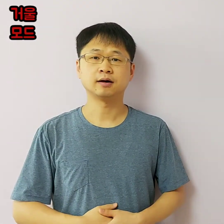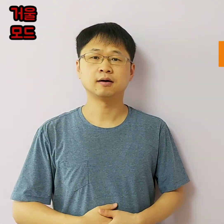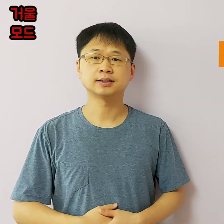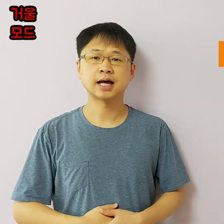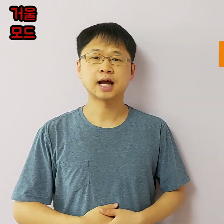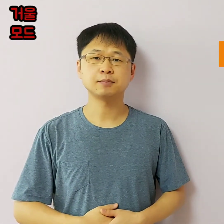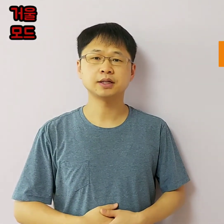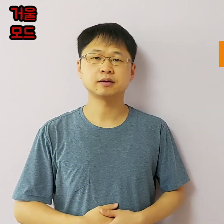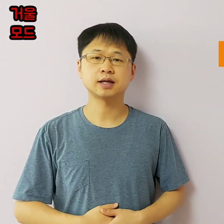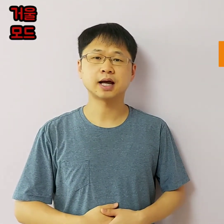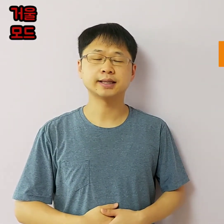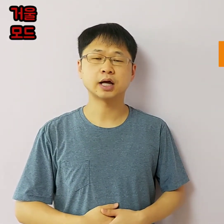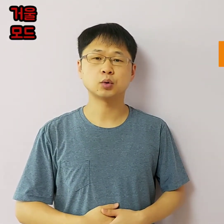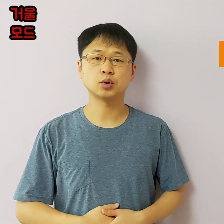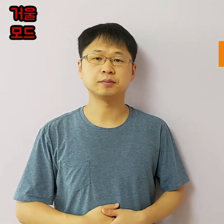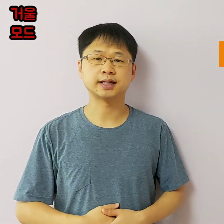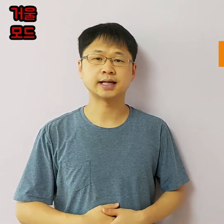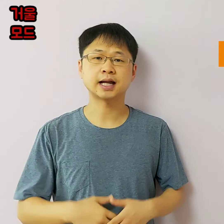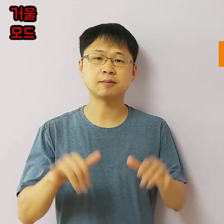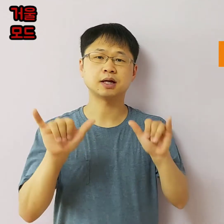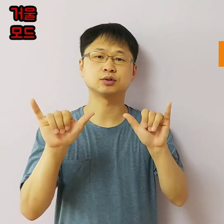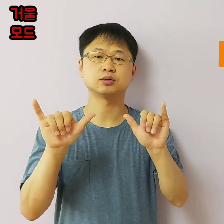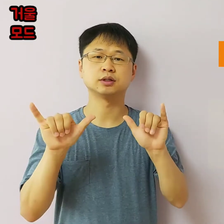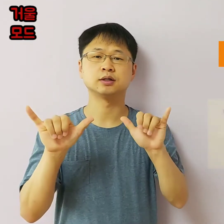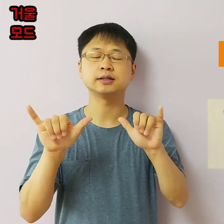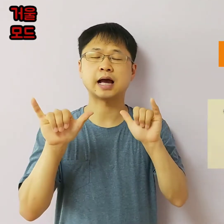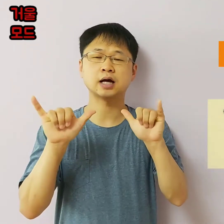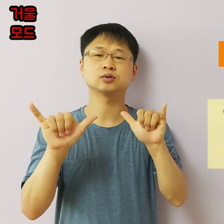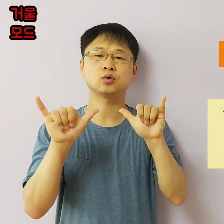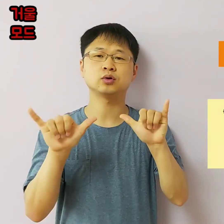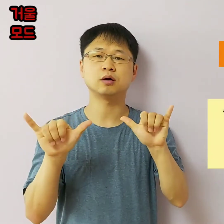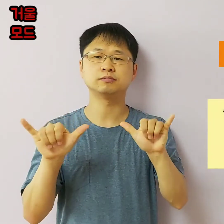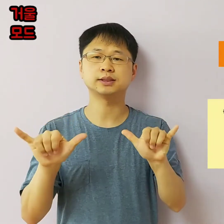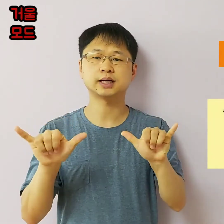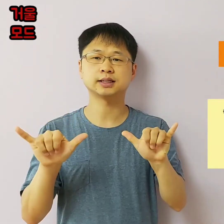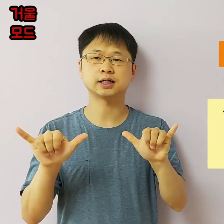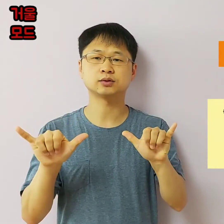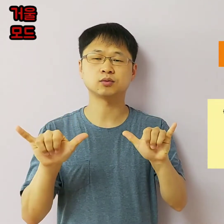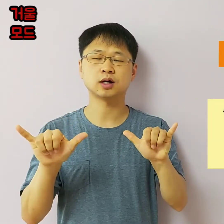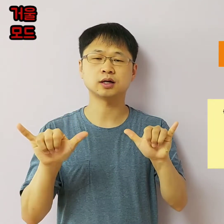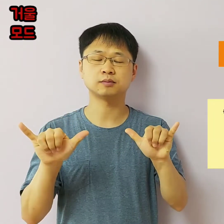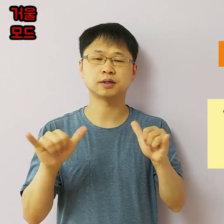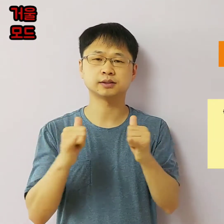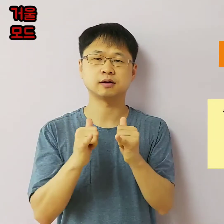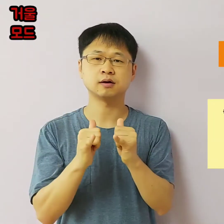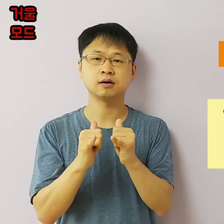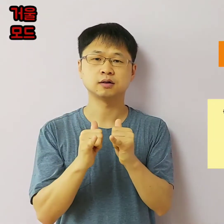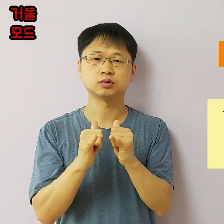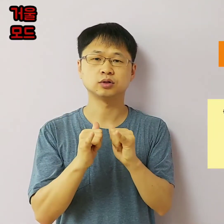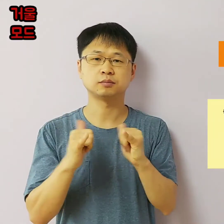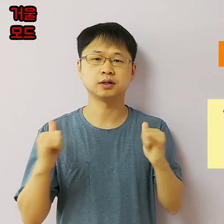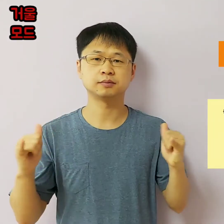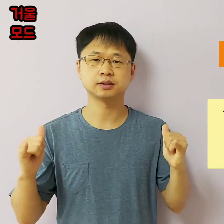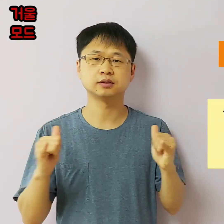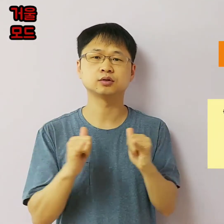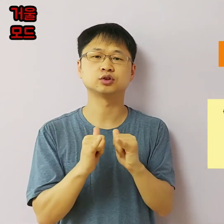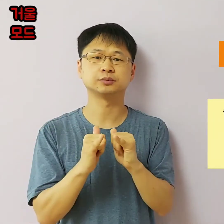먼저 사람이 떠나간다고 입니다. 사람이란 수어는 양손, 엄지랑 새끼손가락을 펴서 손을 벌리면서 흔들어